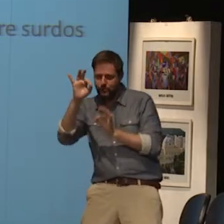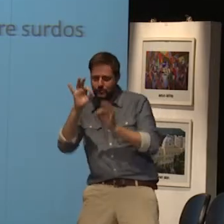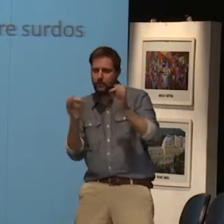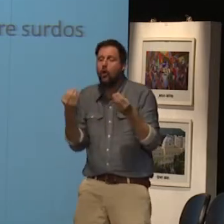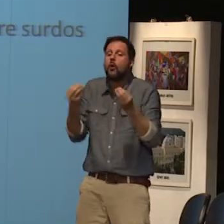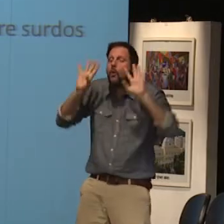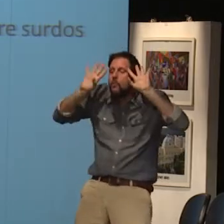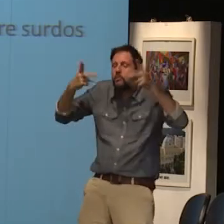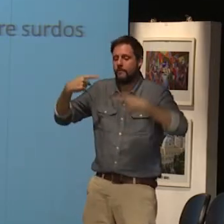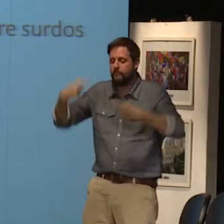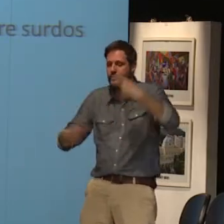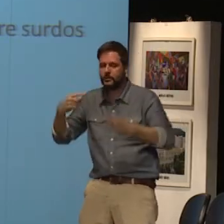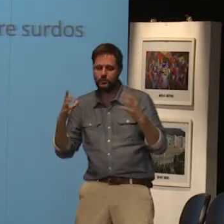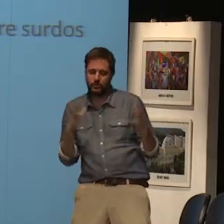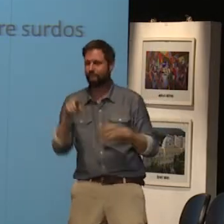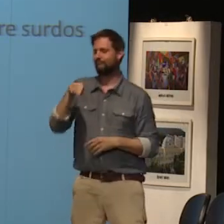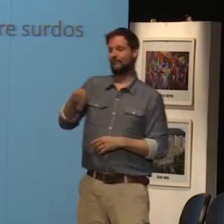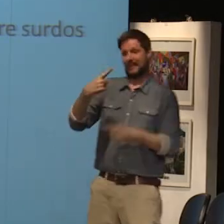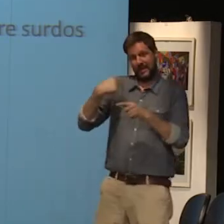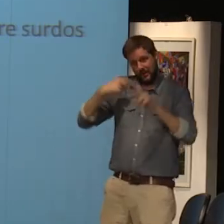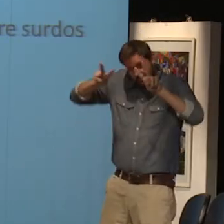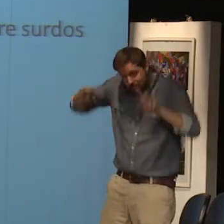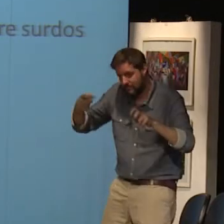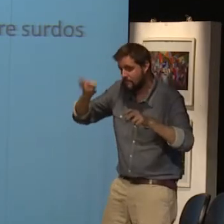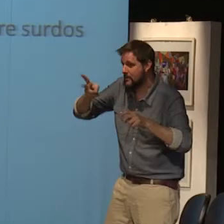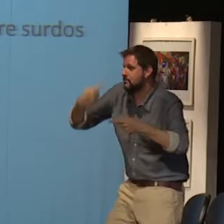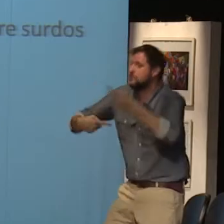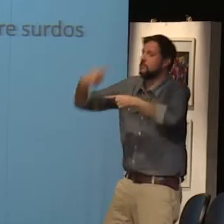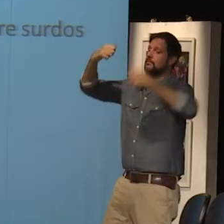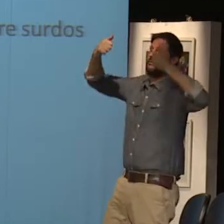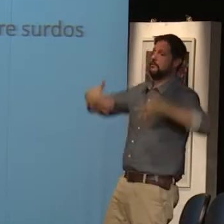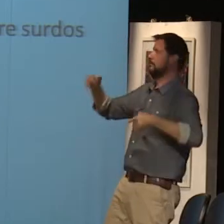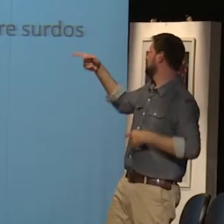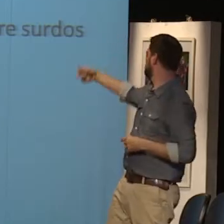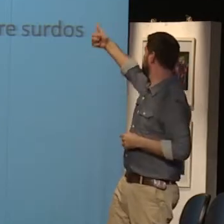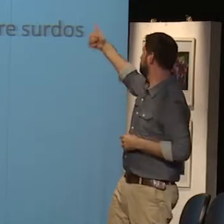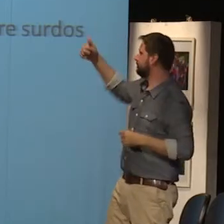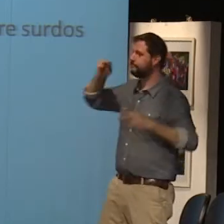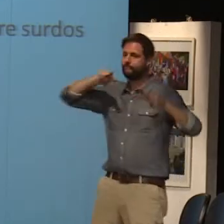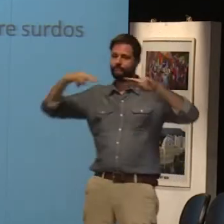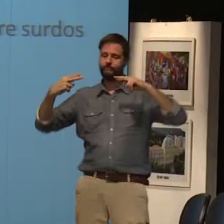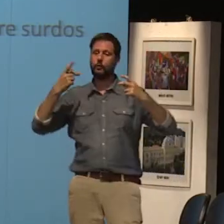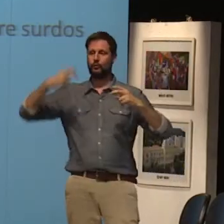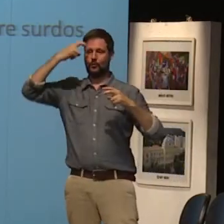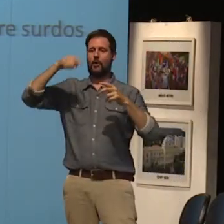né? Então, como a gente vai resolver essa situação? Então, eu vou estar explicando a questão